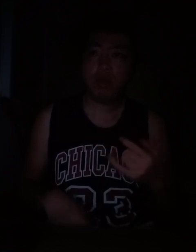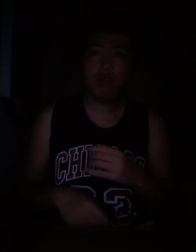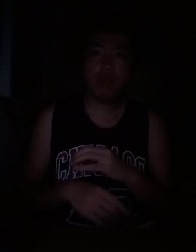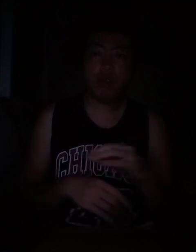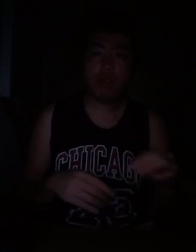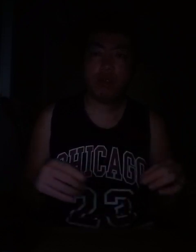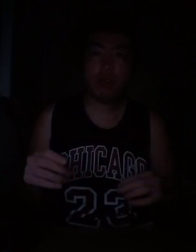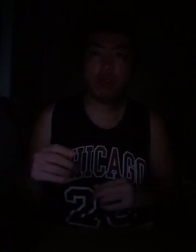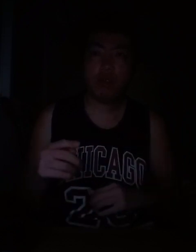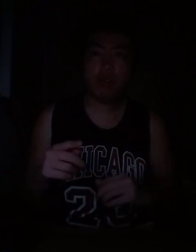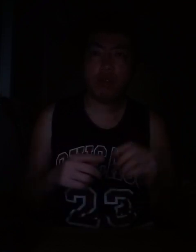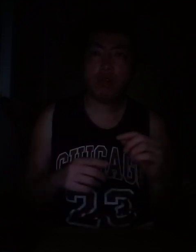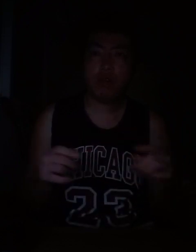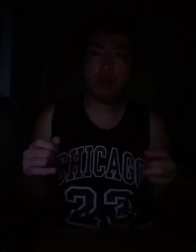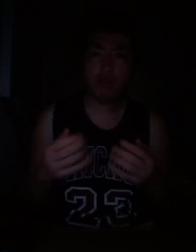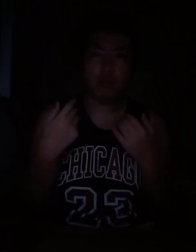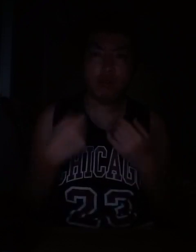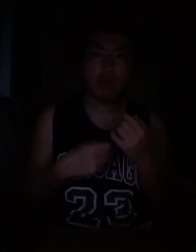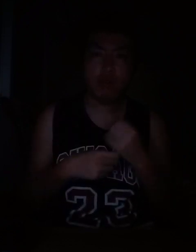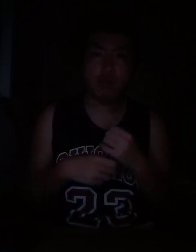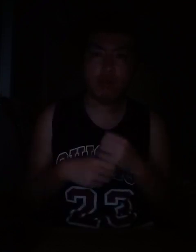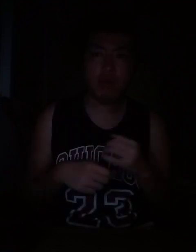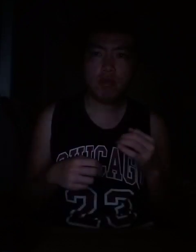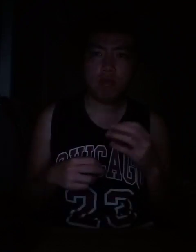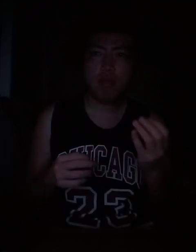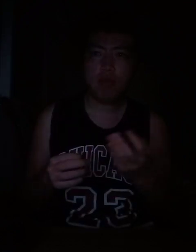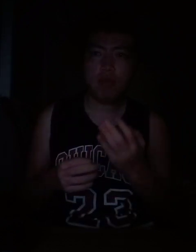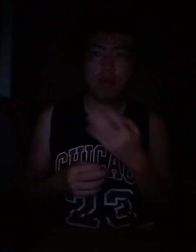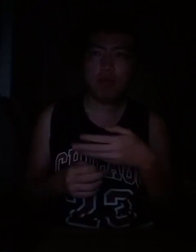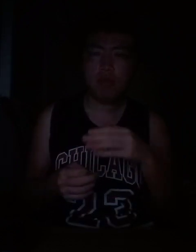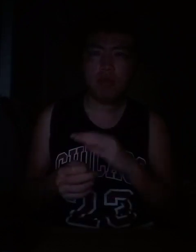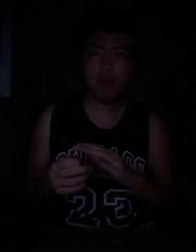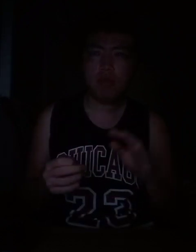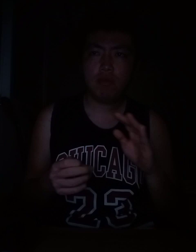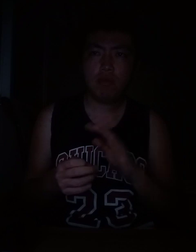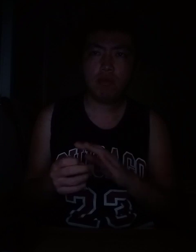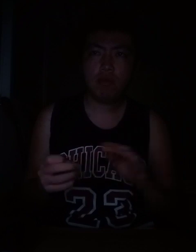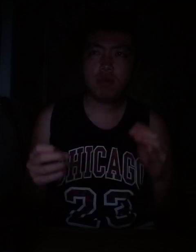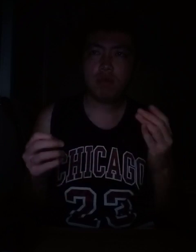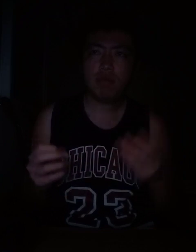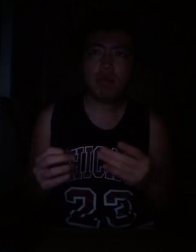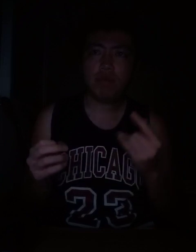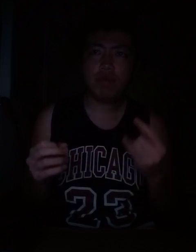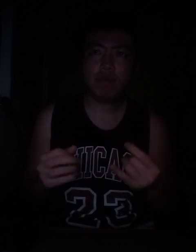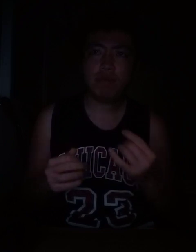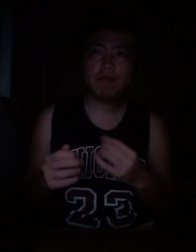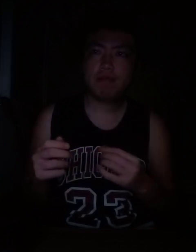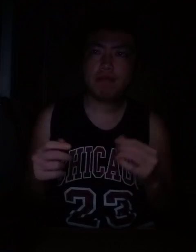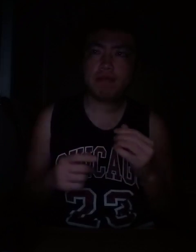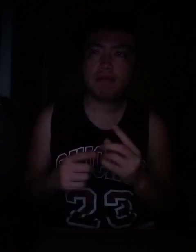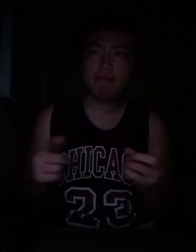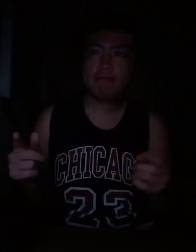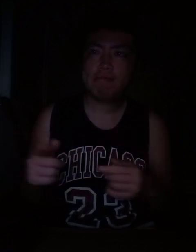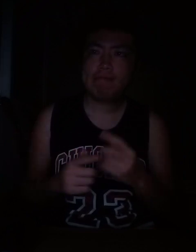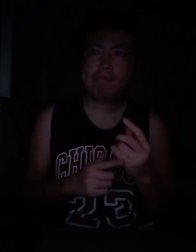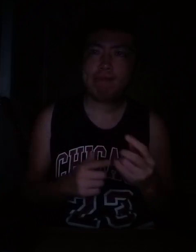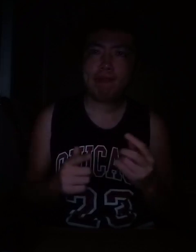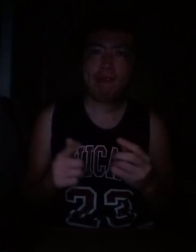공직자윤리위 등의 승인을 받아야 하는데 전문성을 이유로 승인이 가능하도록 한 애매한 법조항을 악용했다는